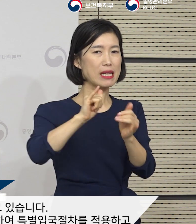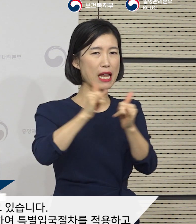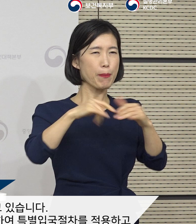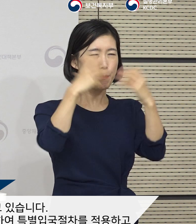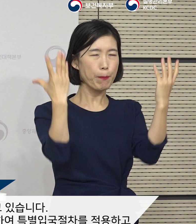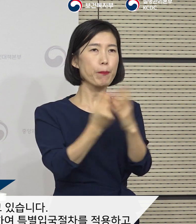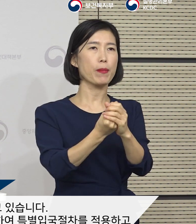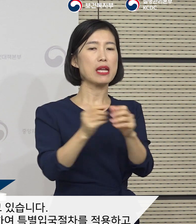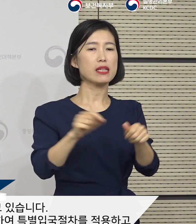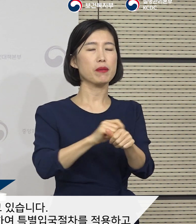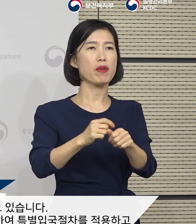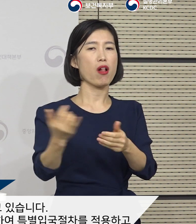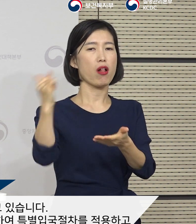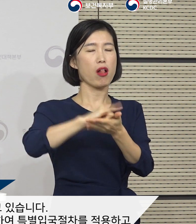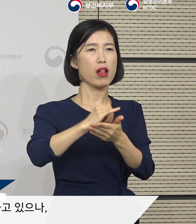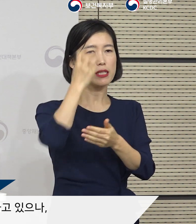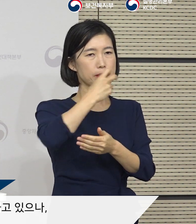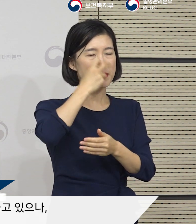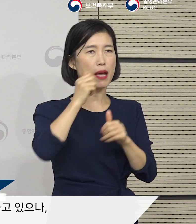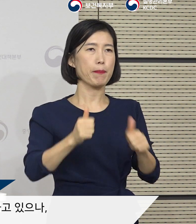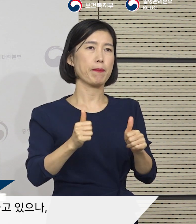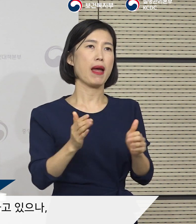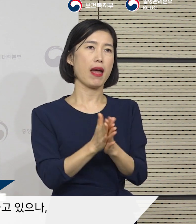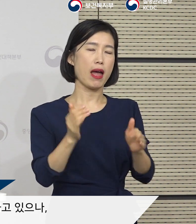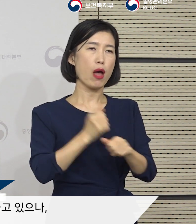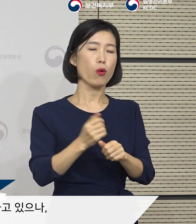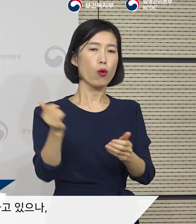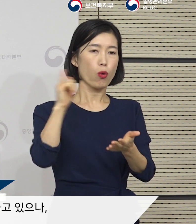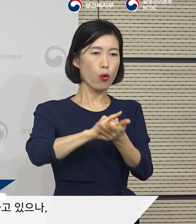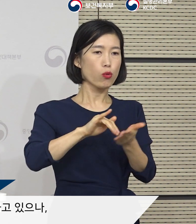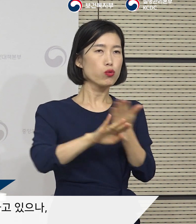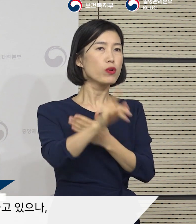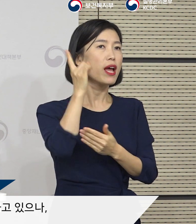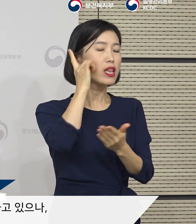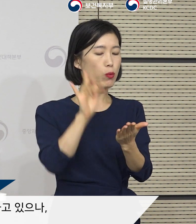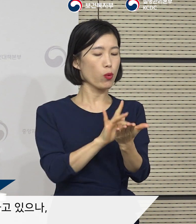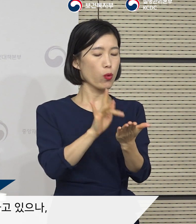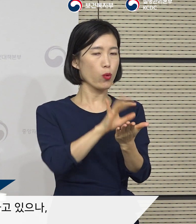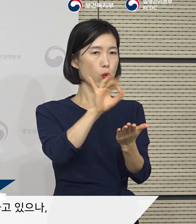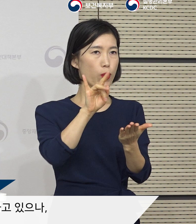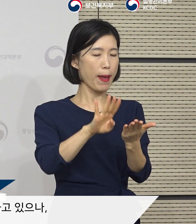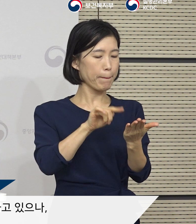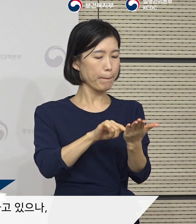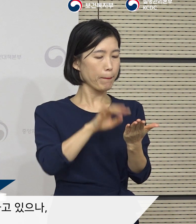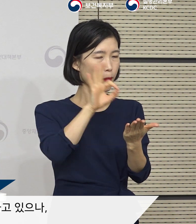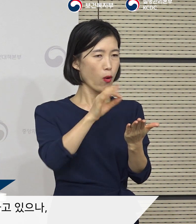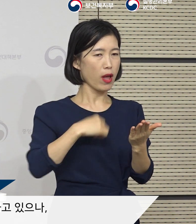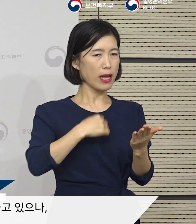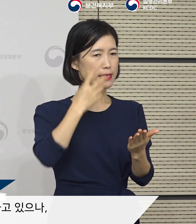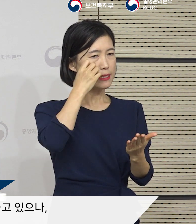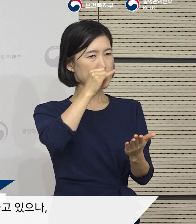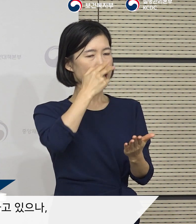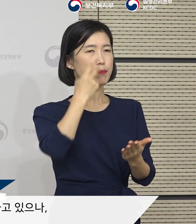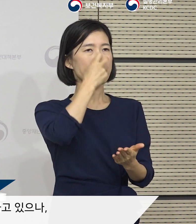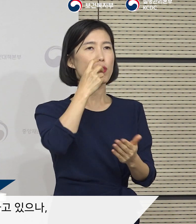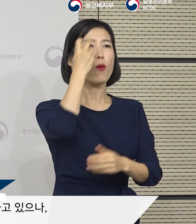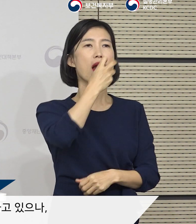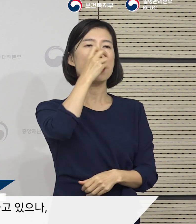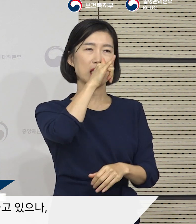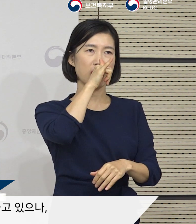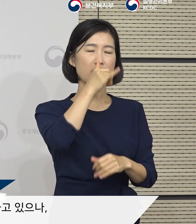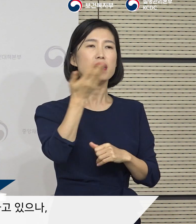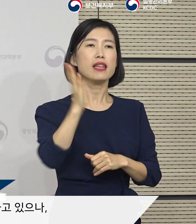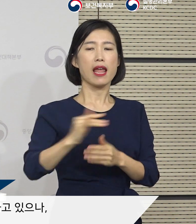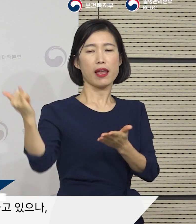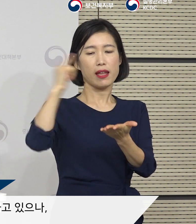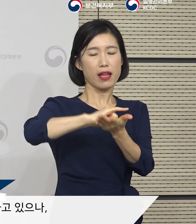대하여 특별 입국 절차를 적용하고 자가관리 앱을 통해 입국 후 증상 발생 여부를 관리하고 있으나 입국